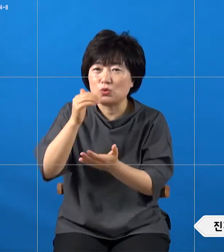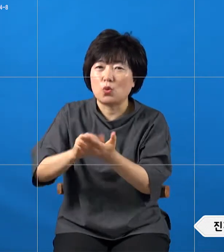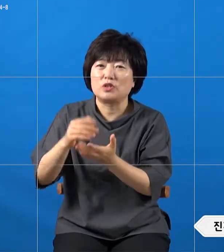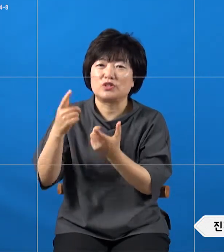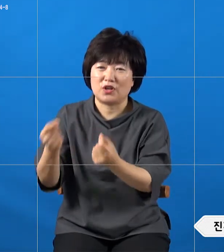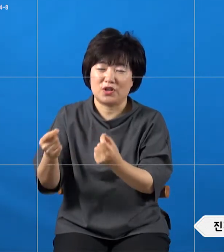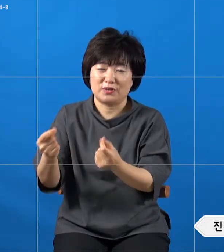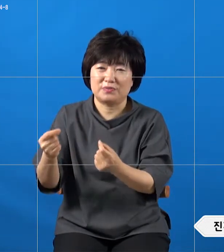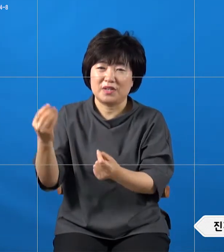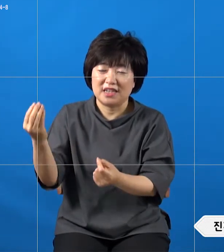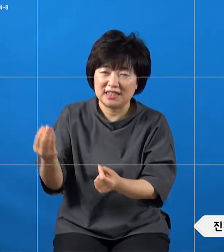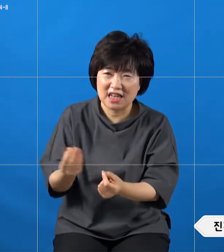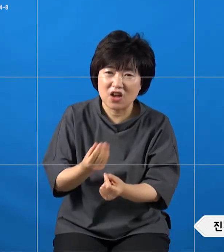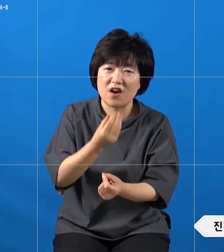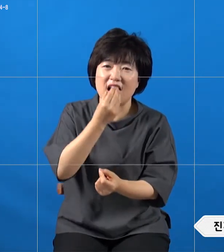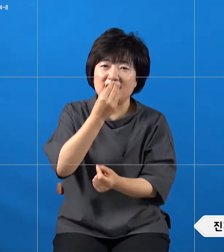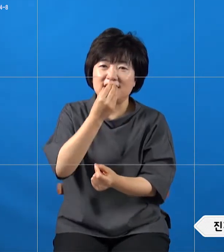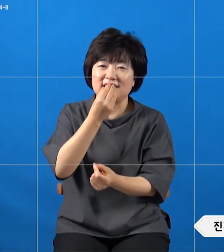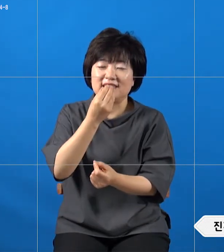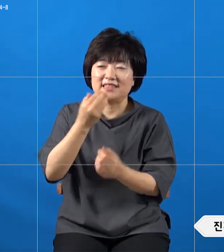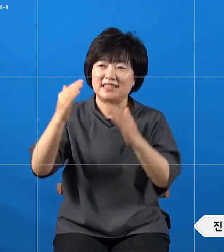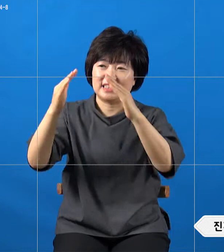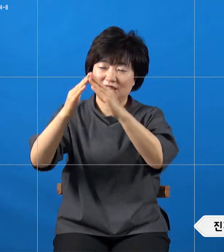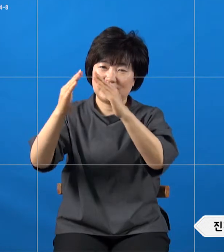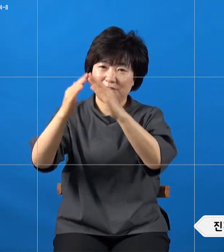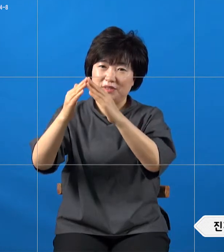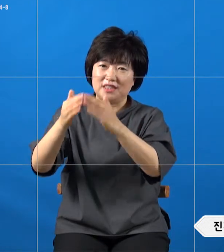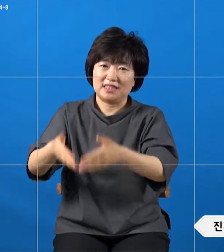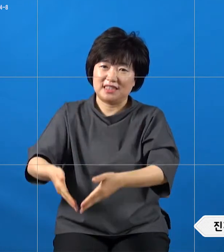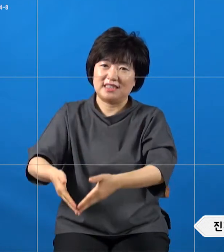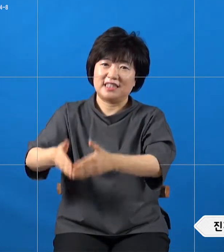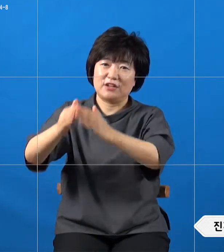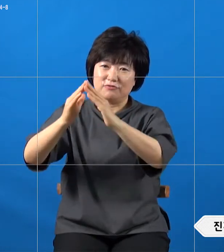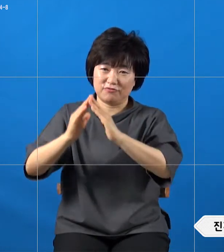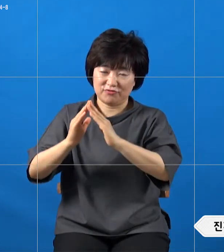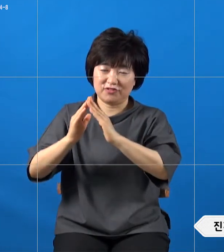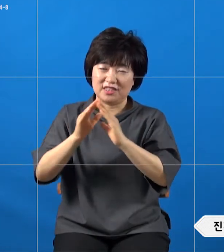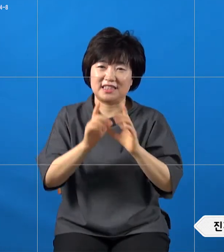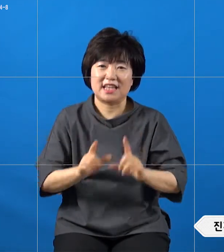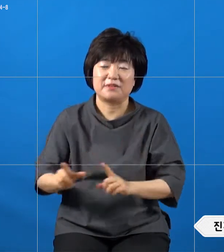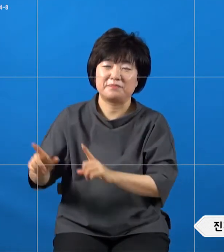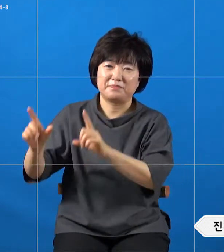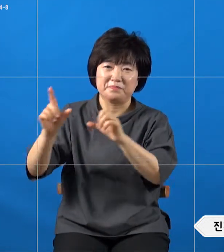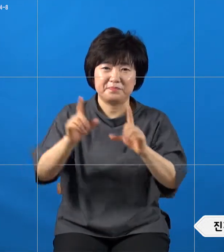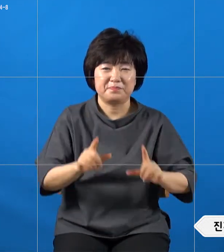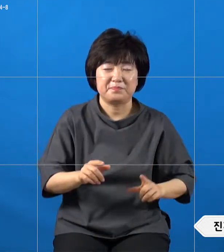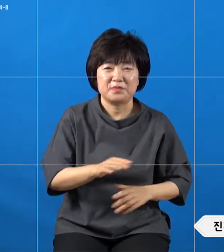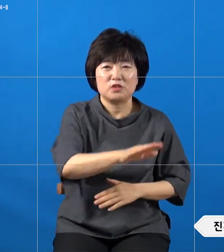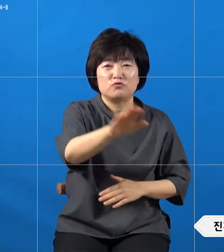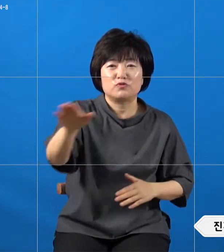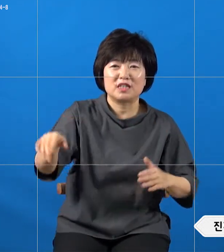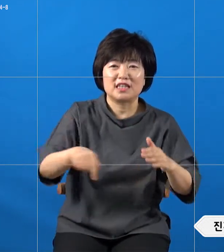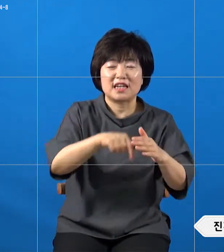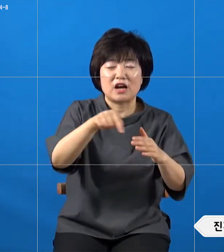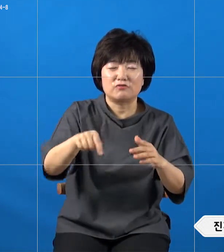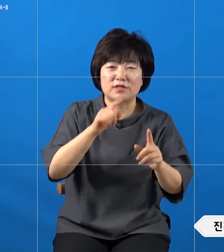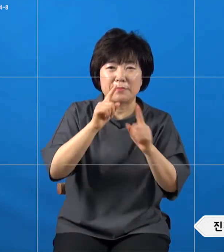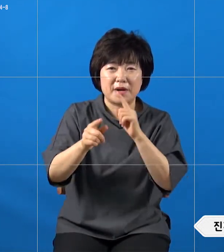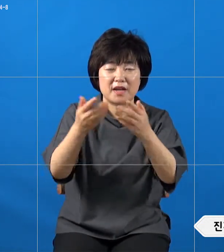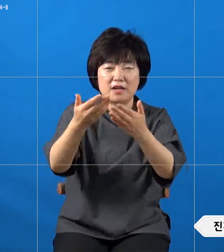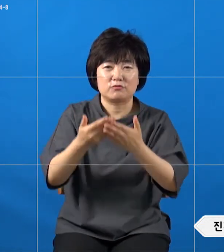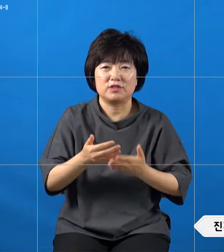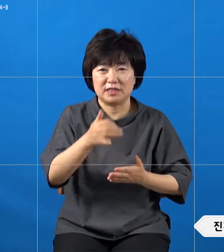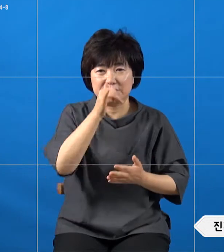산돌같이 신령한 전을 세우는 삶, 우리 가운데